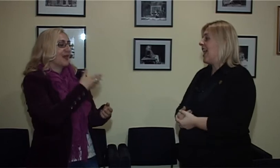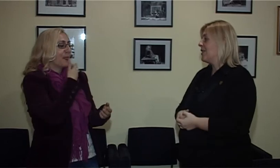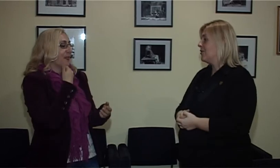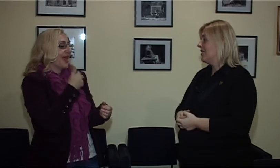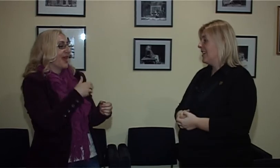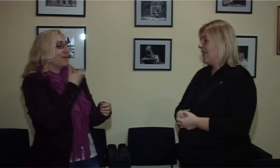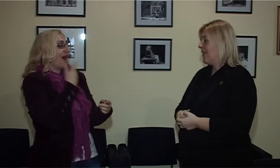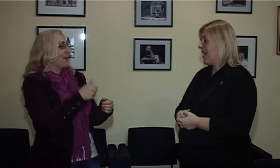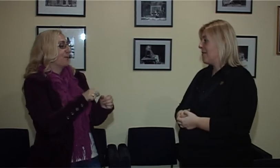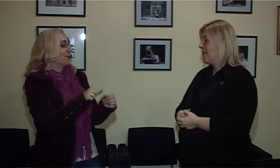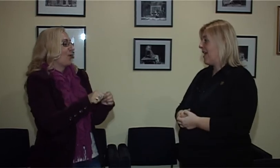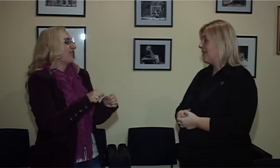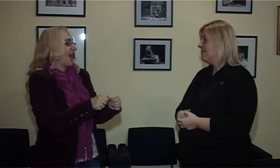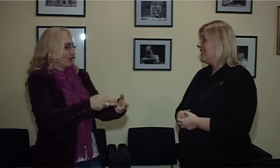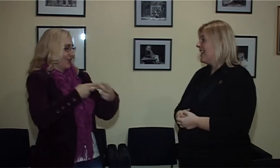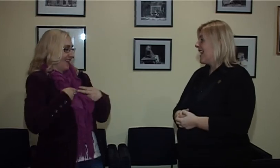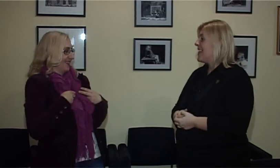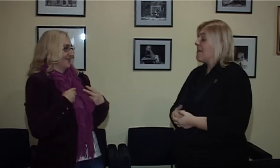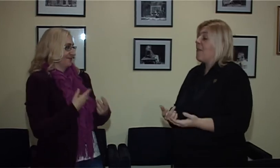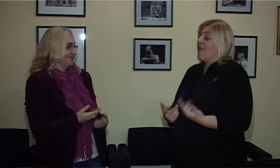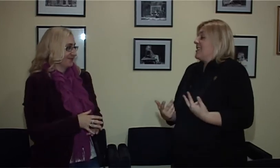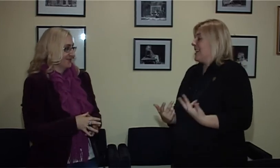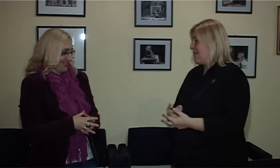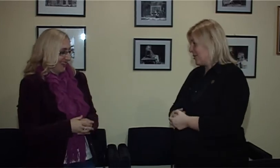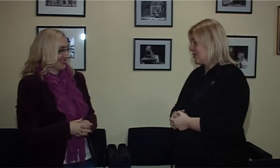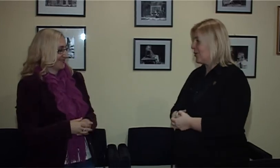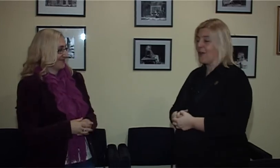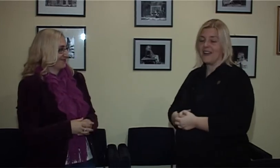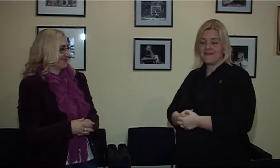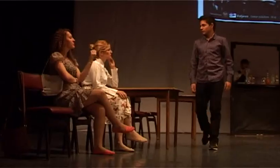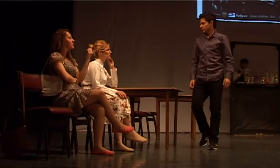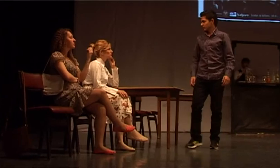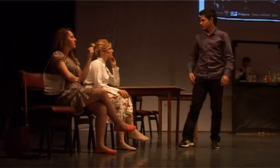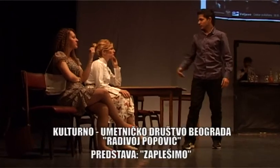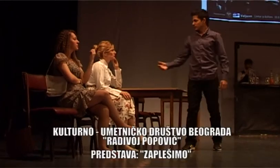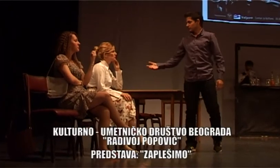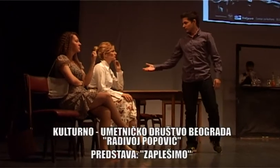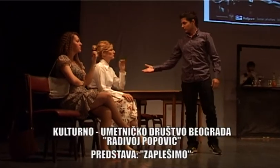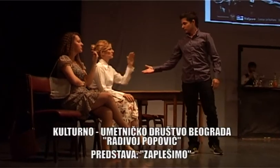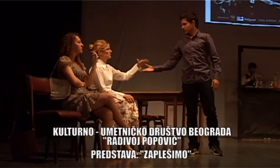i na kraju nema povraćaja prosto toga.